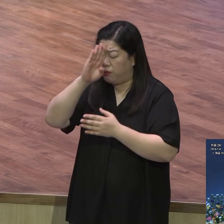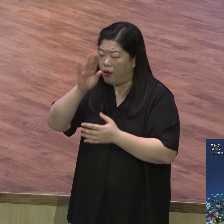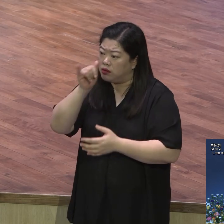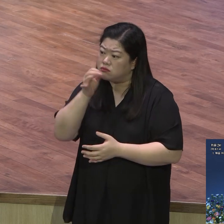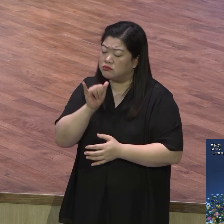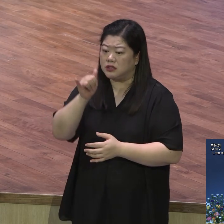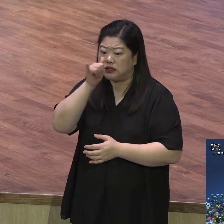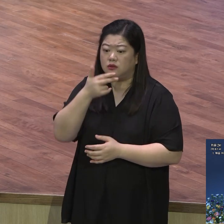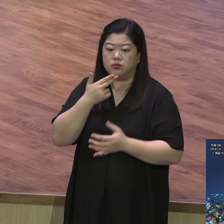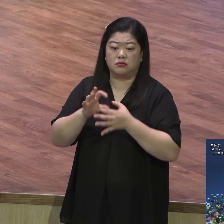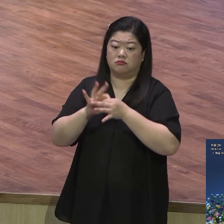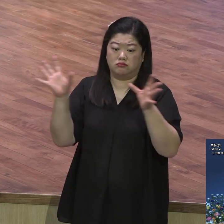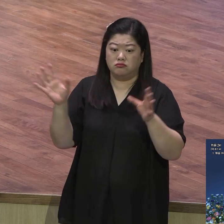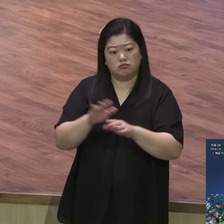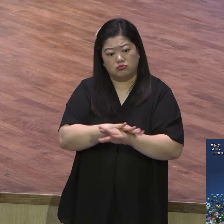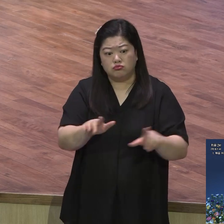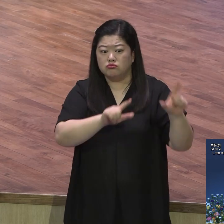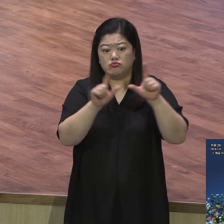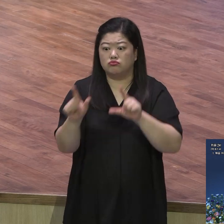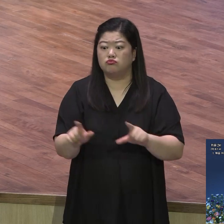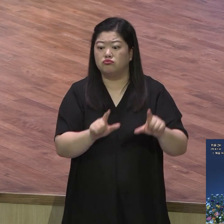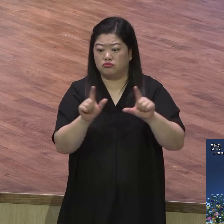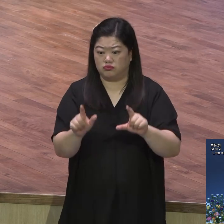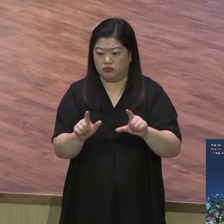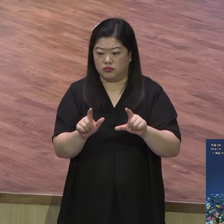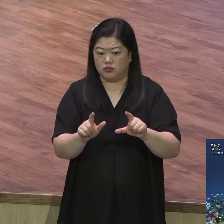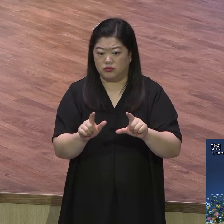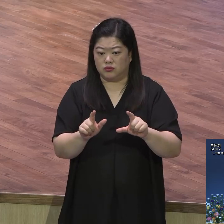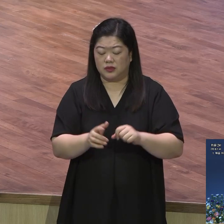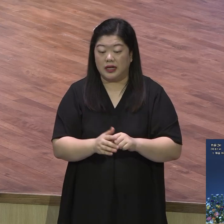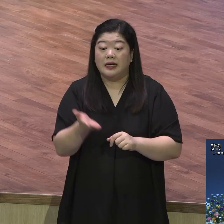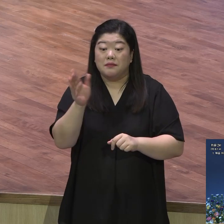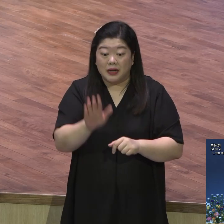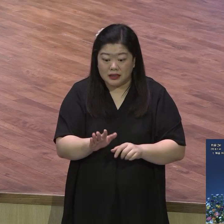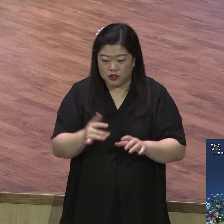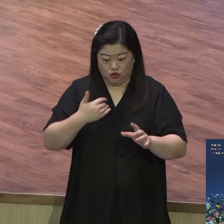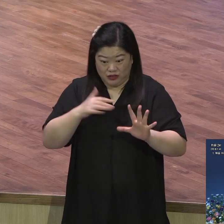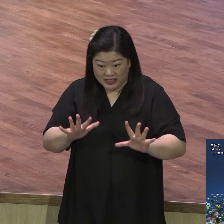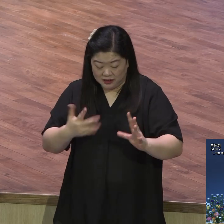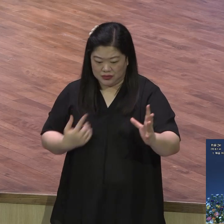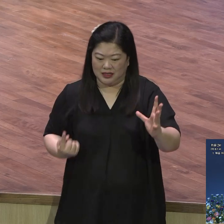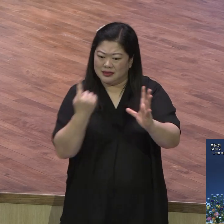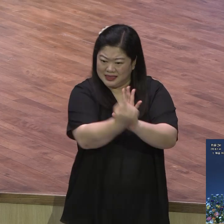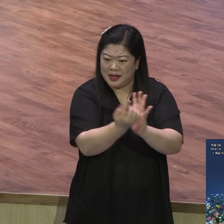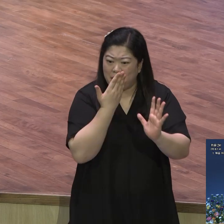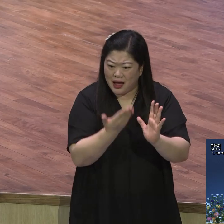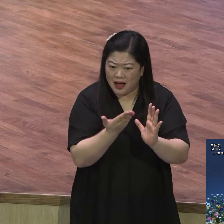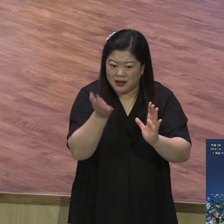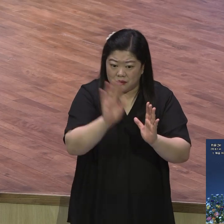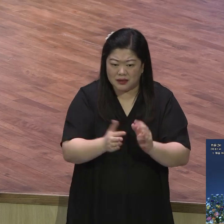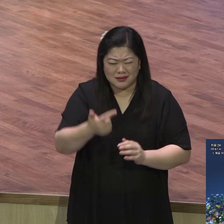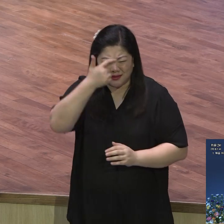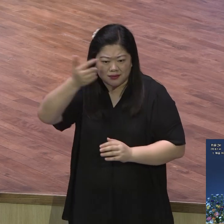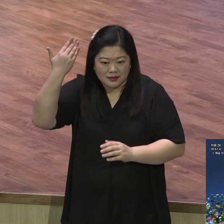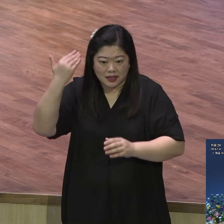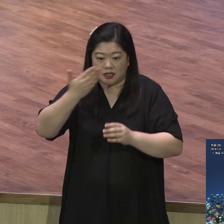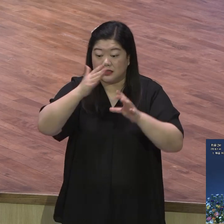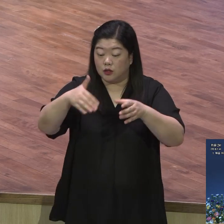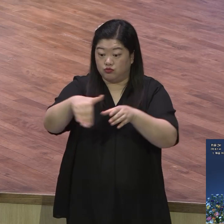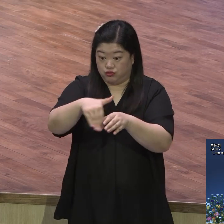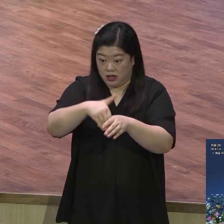예수님 당시에 이 격리 수용이 철저하게 지켜졌어요. 나병 환자가 마을에 나타나면 돌로 다